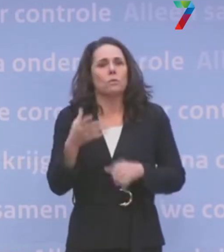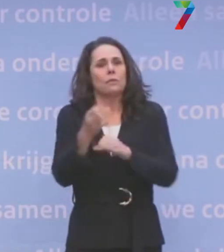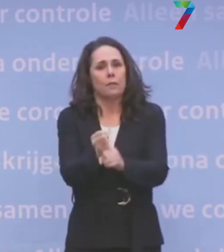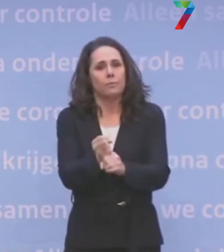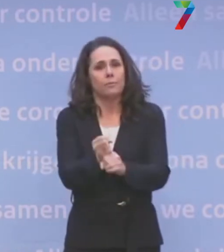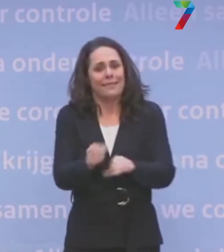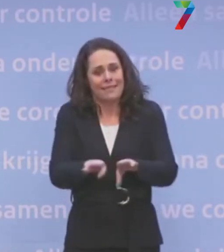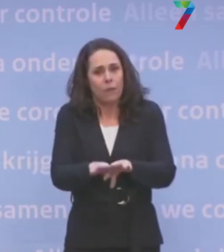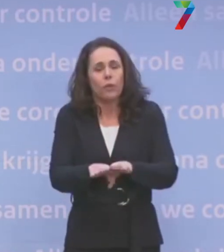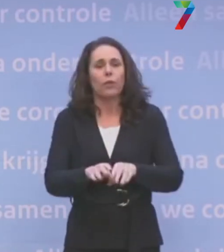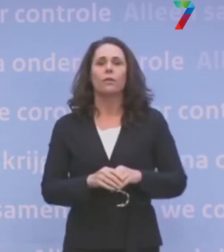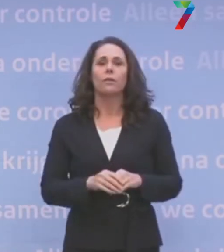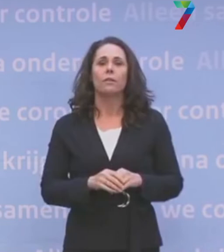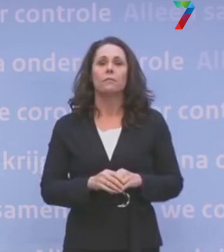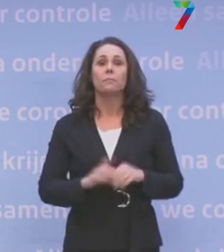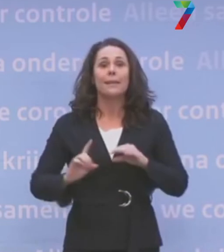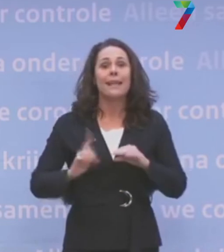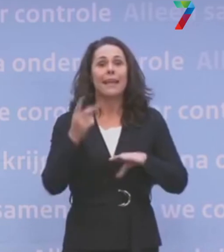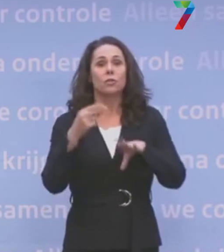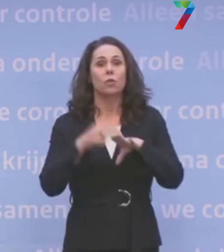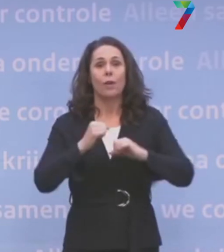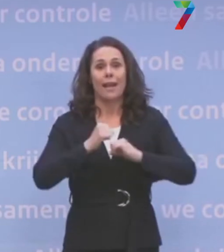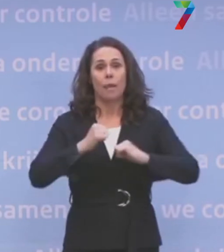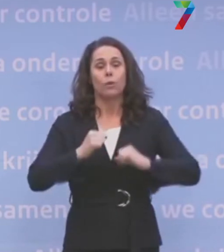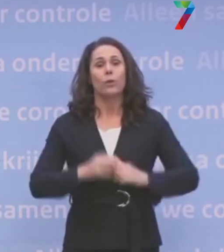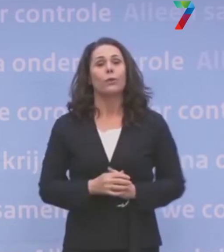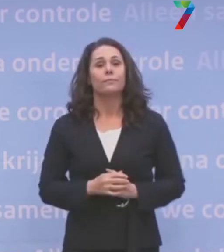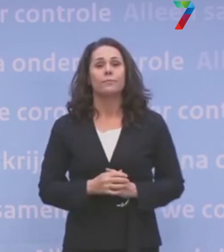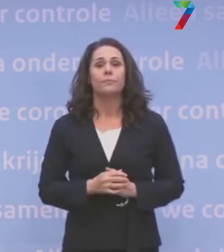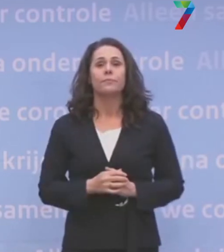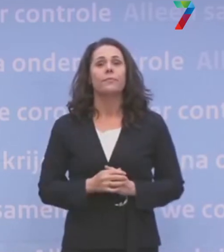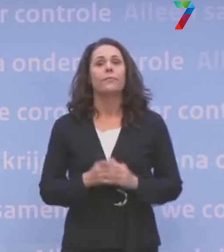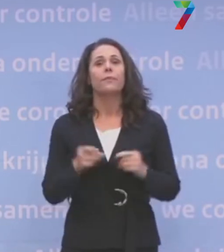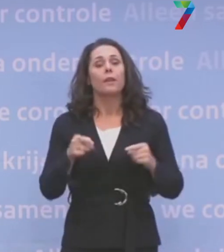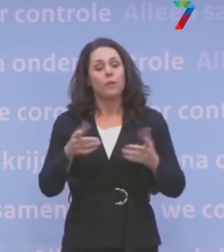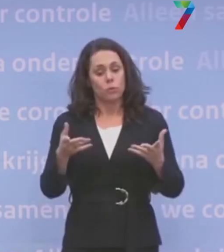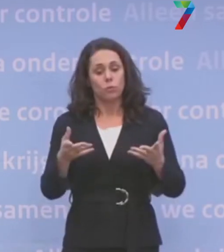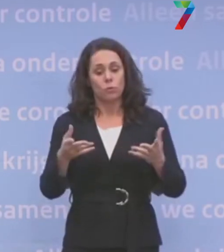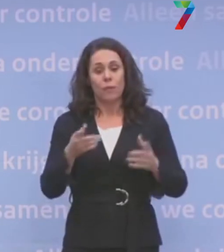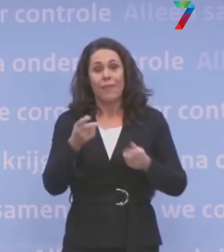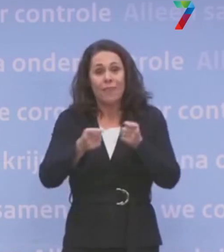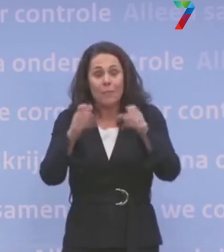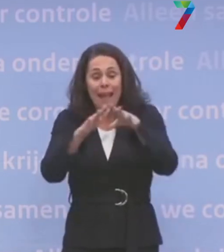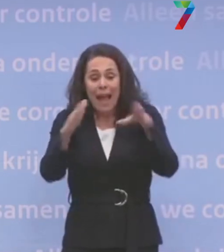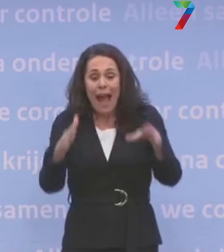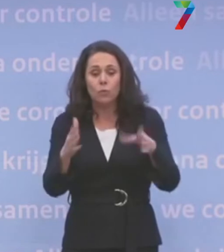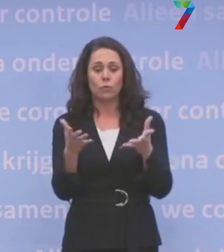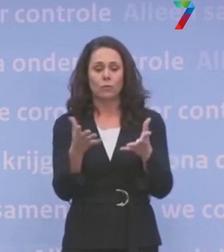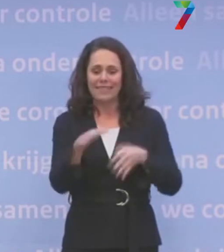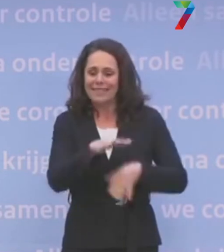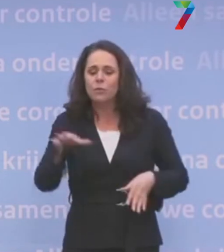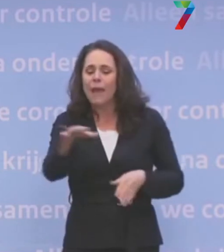die ruimte moet er dan wel zijn. De situatie in de verpleeghuizen is nog altijd zeer